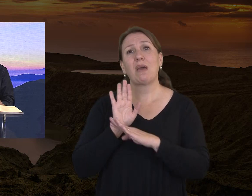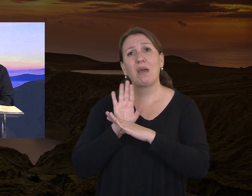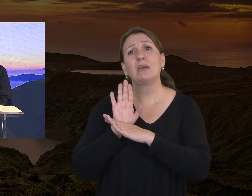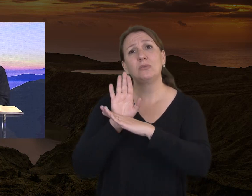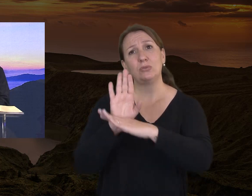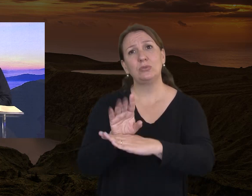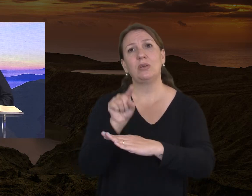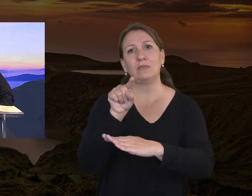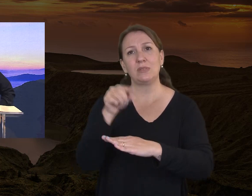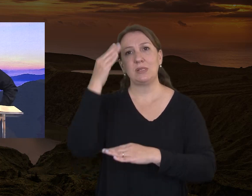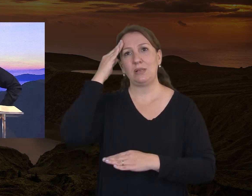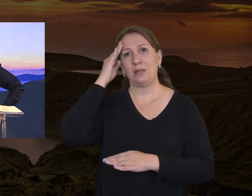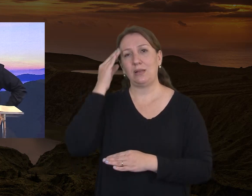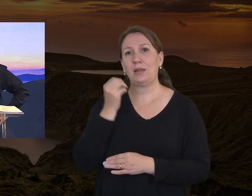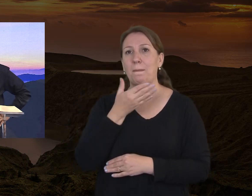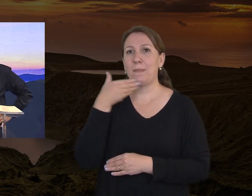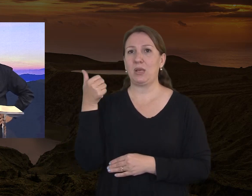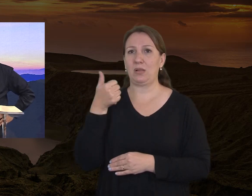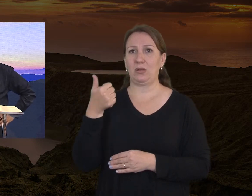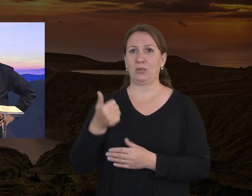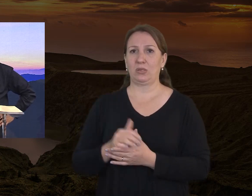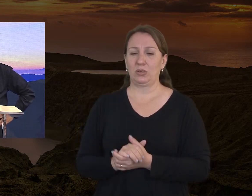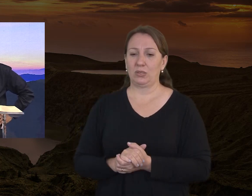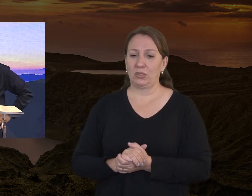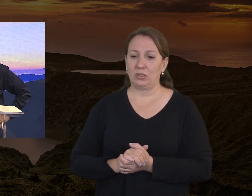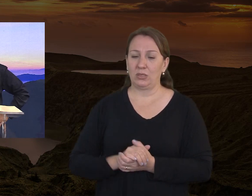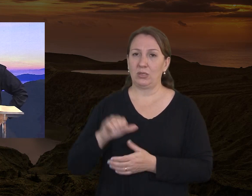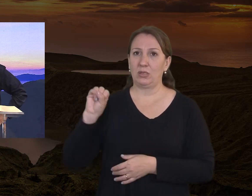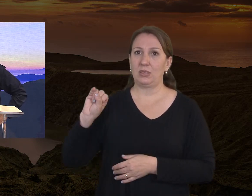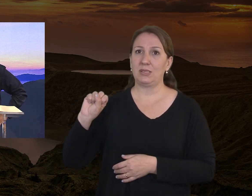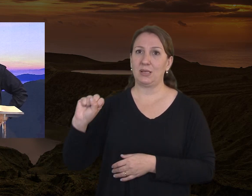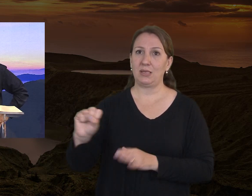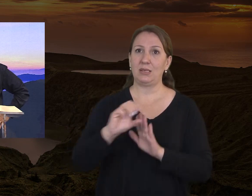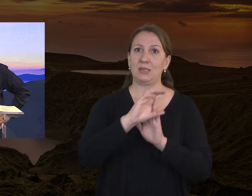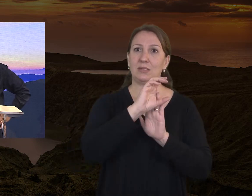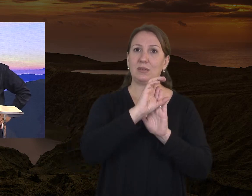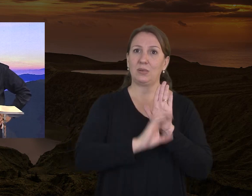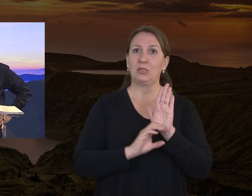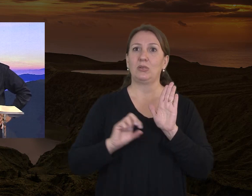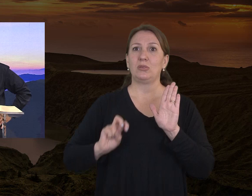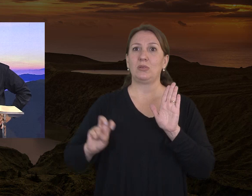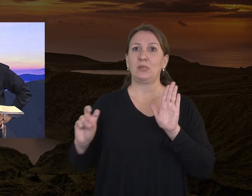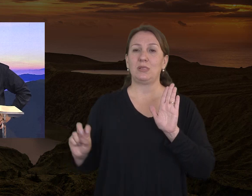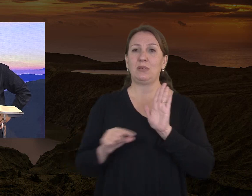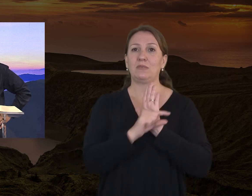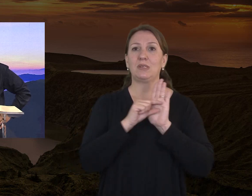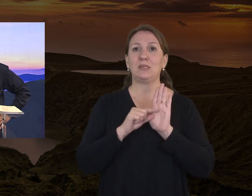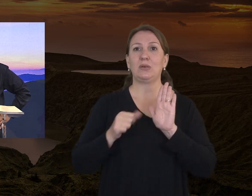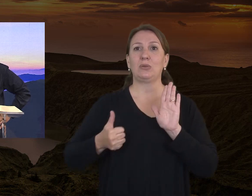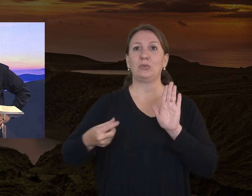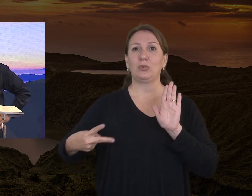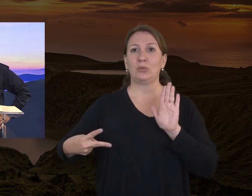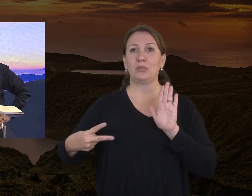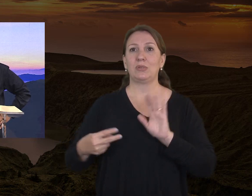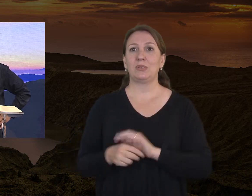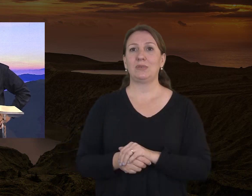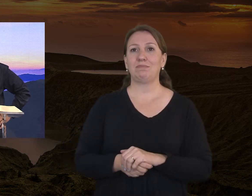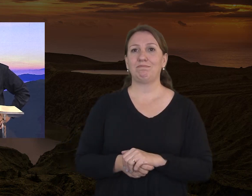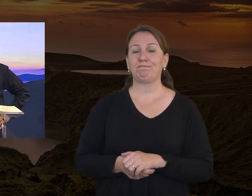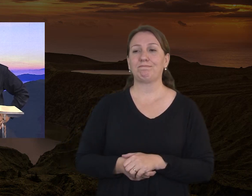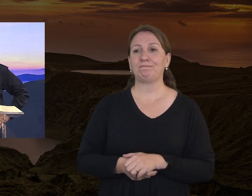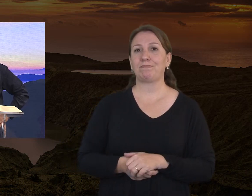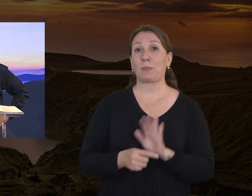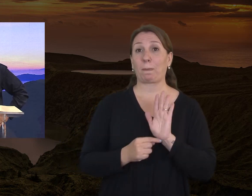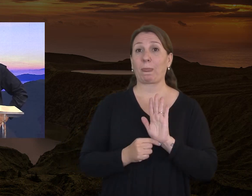fazer. Versículo 12, Isaías 55, versículo 12. saireis com